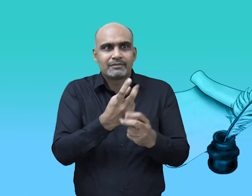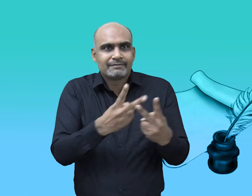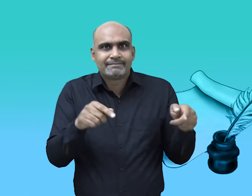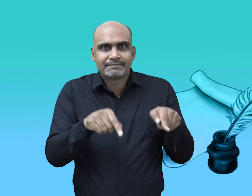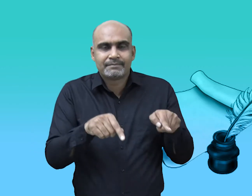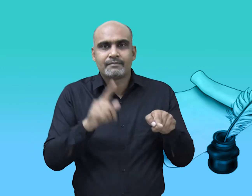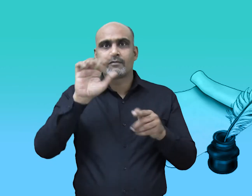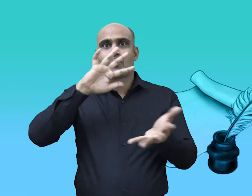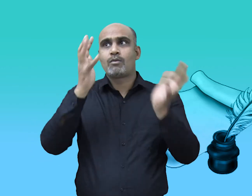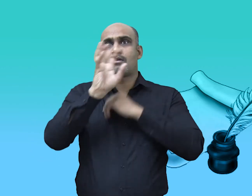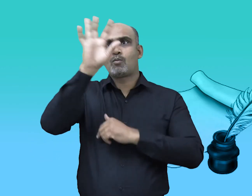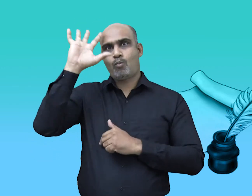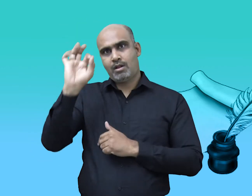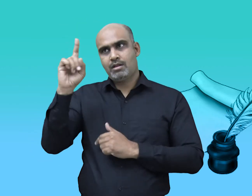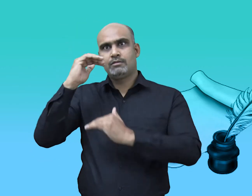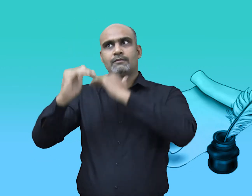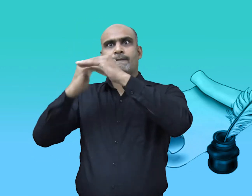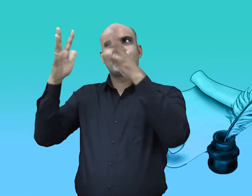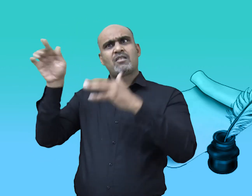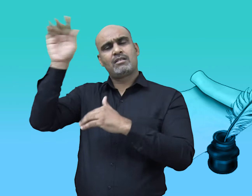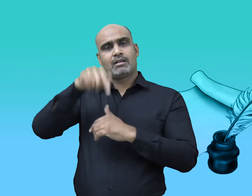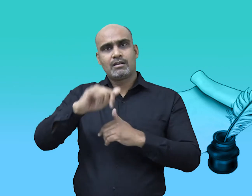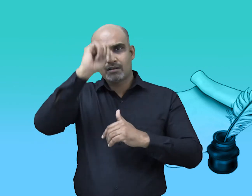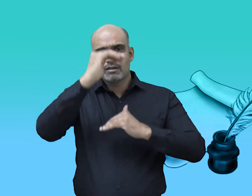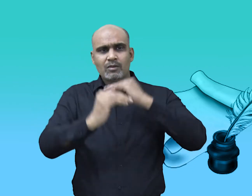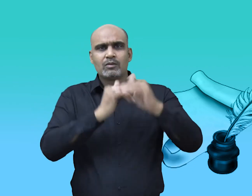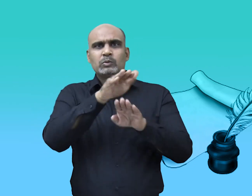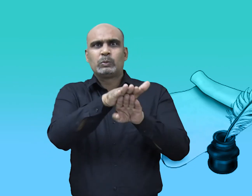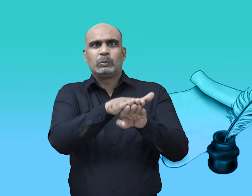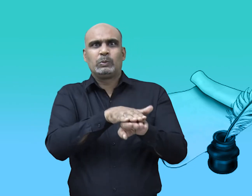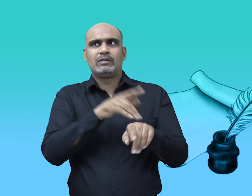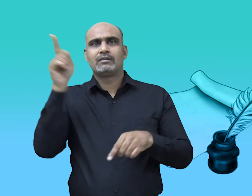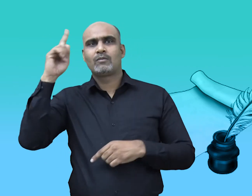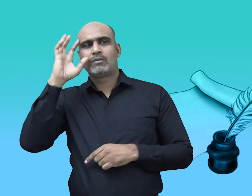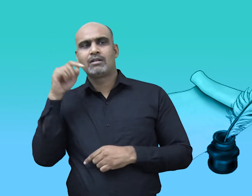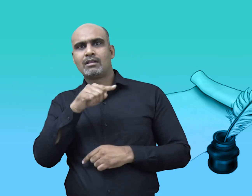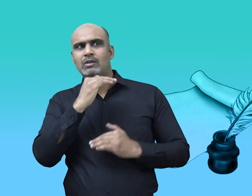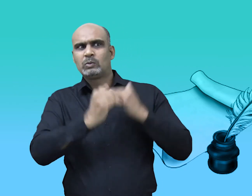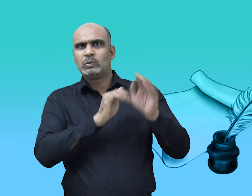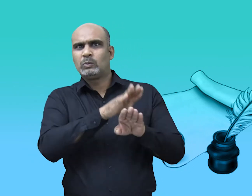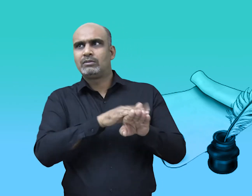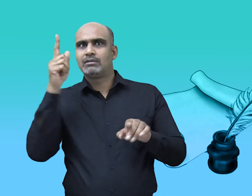से एक देश दूसरे देश की अर्थव्यवस्था को अपने चंगुल में फंसा लेते हैं। विकसित